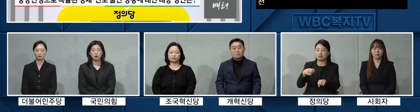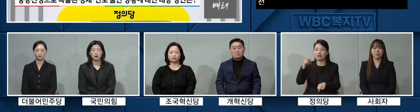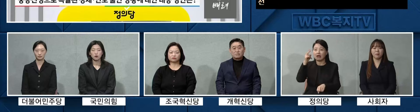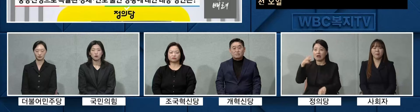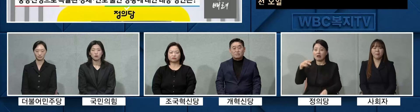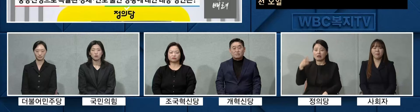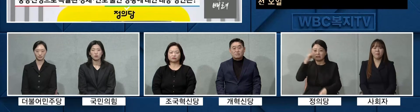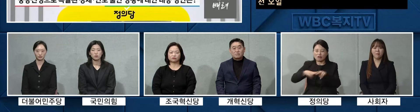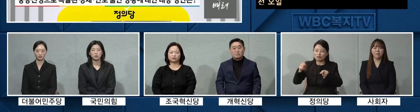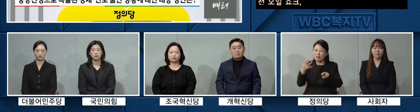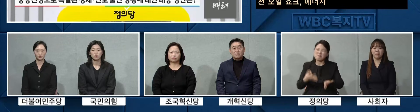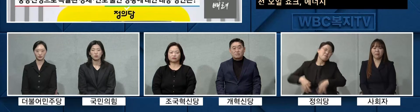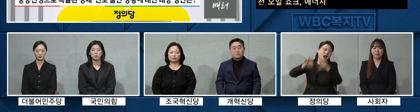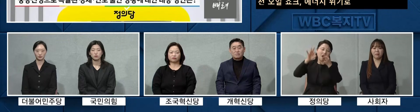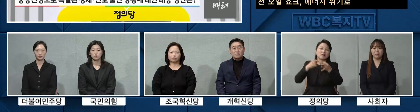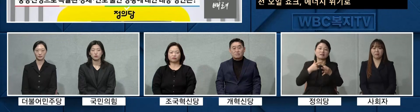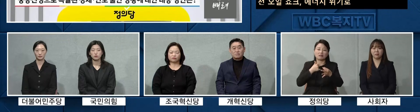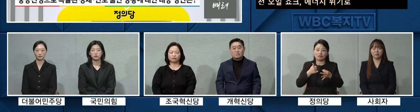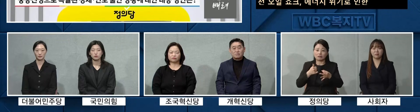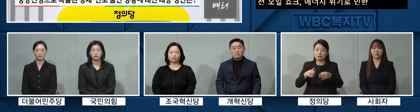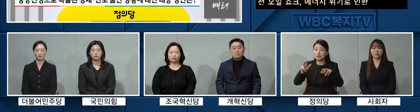위기가 반복적으로 일어나고 있습니다.